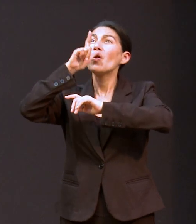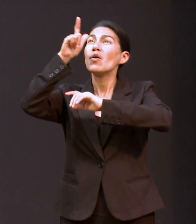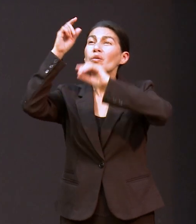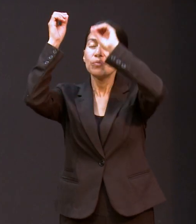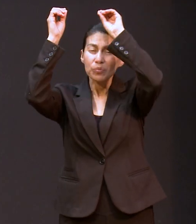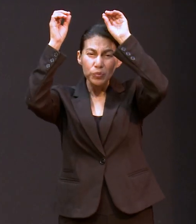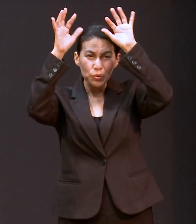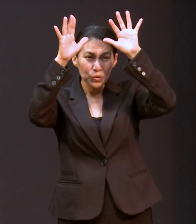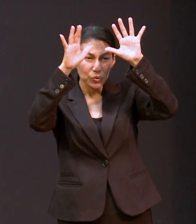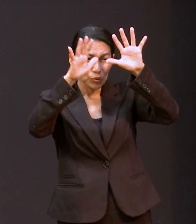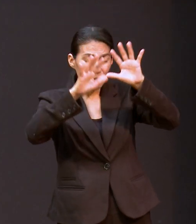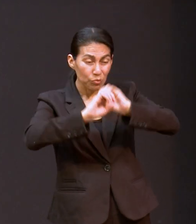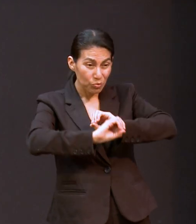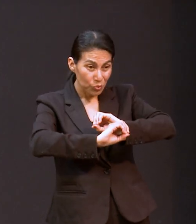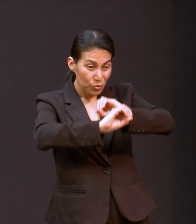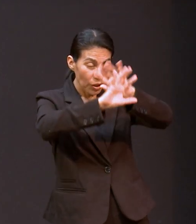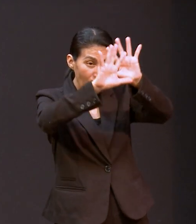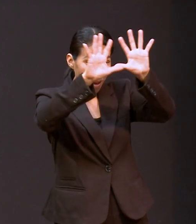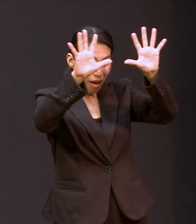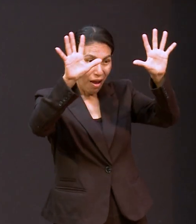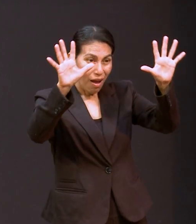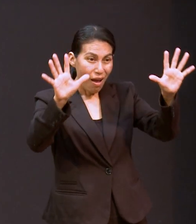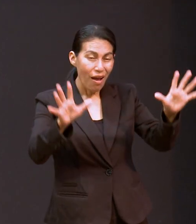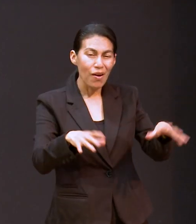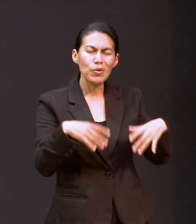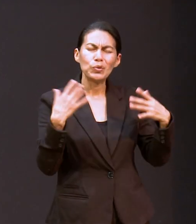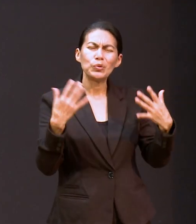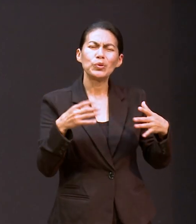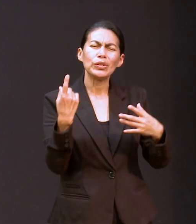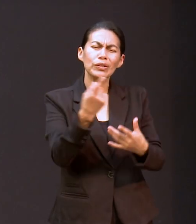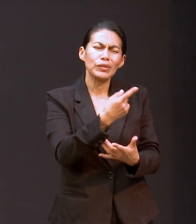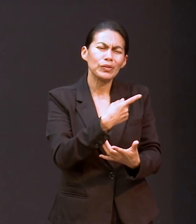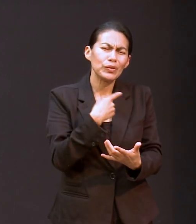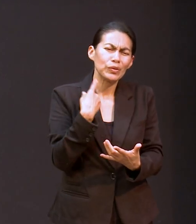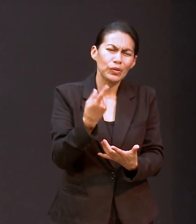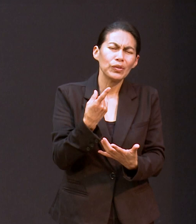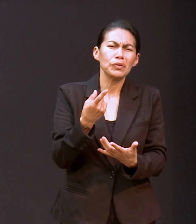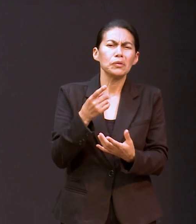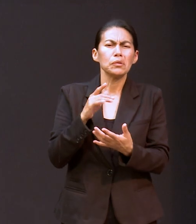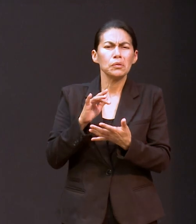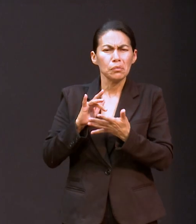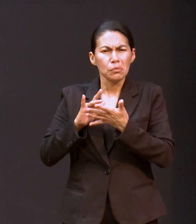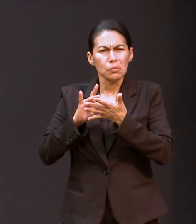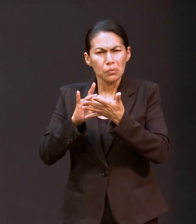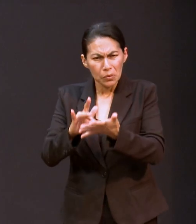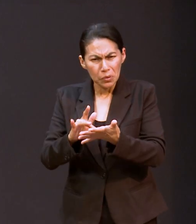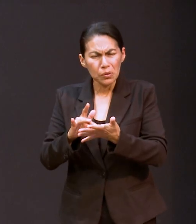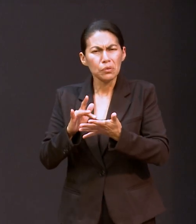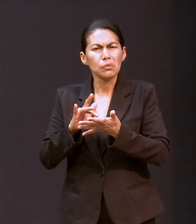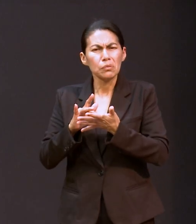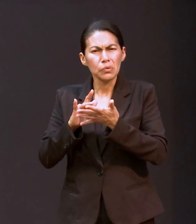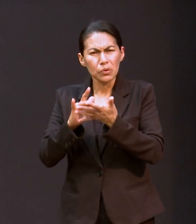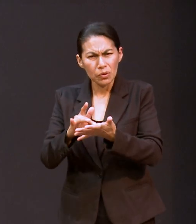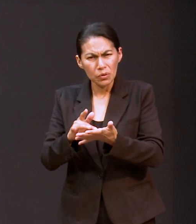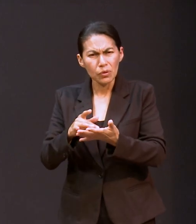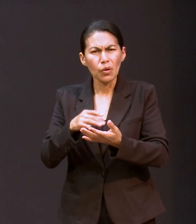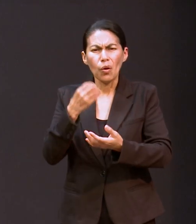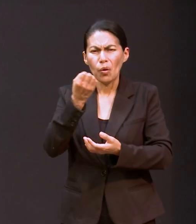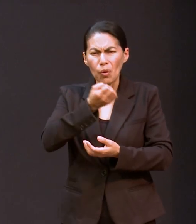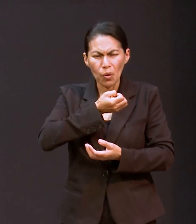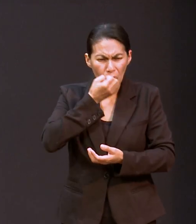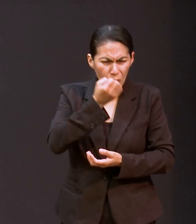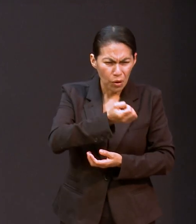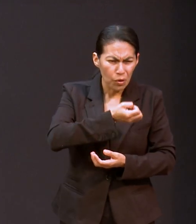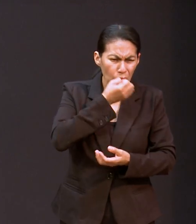iluminando al mundo se pueda cumplir y así colocando nuestro granito de arena aunque no